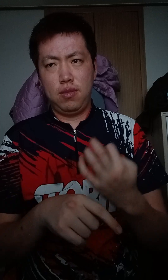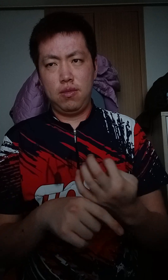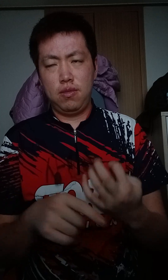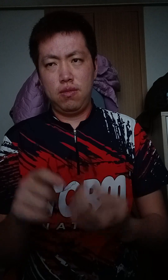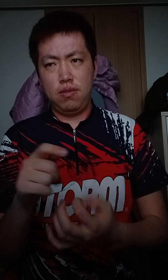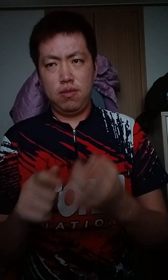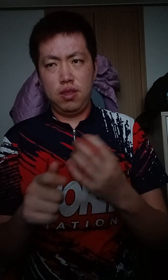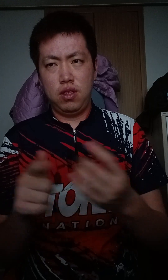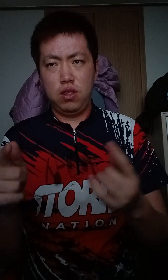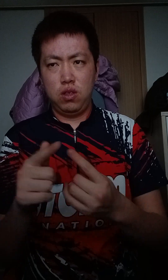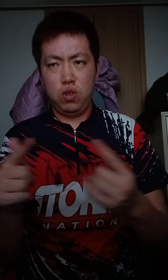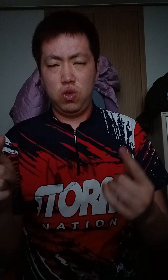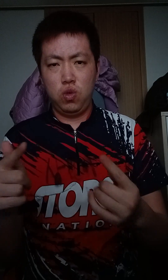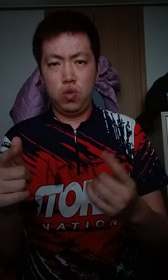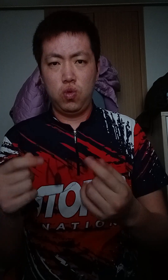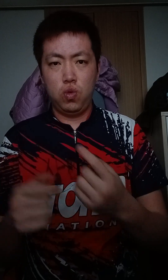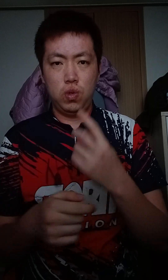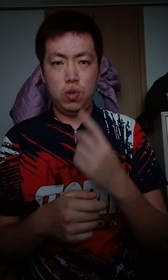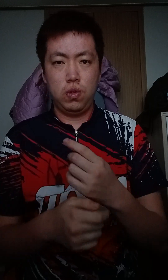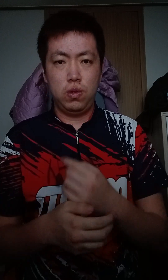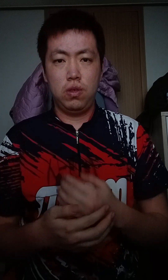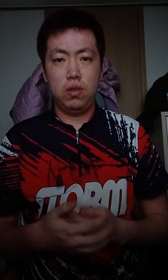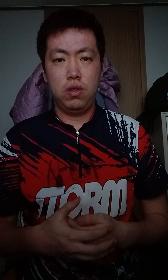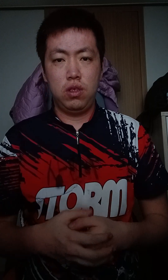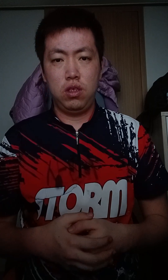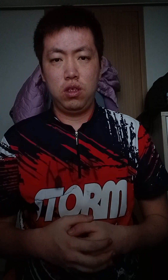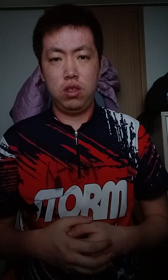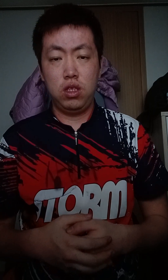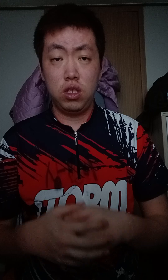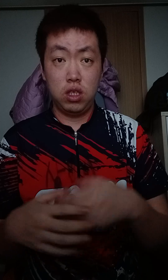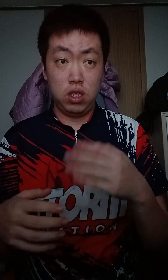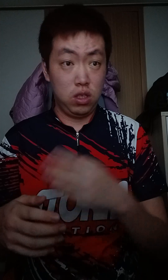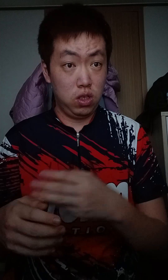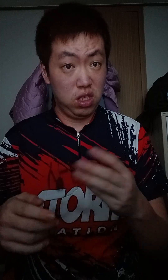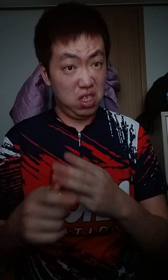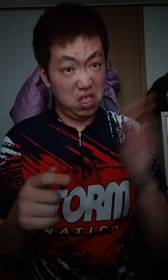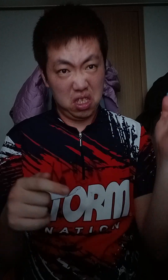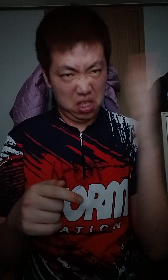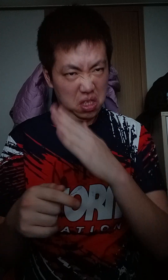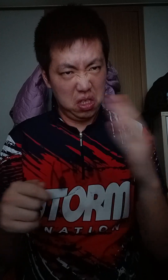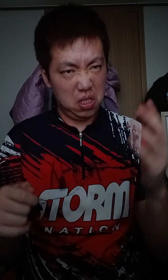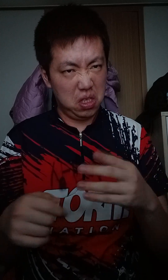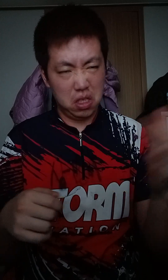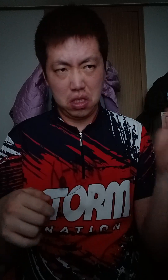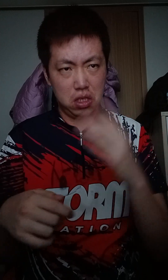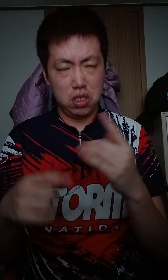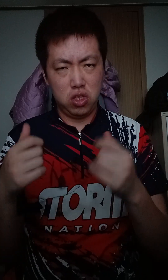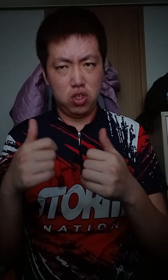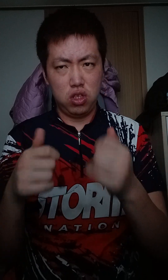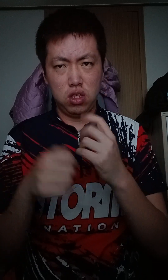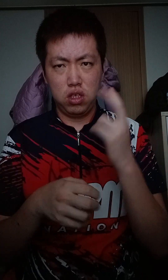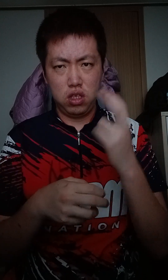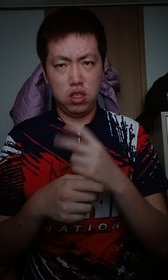공포감을 조성했다는 증언도 나옵니다. 어디서 하면 때려요? 나도 그냥 기분 좋은지 알아서 때렸어요,